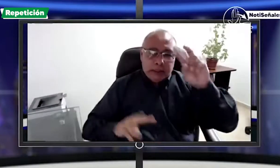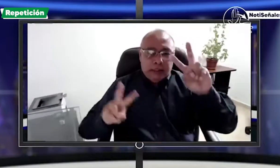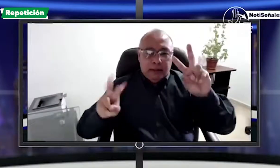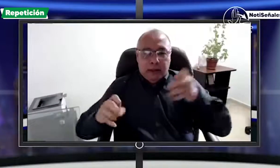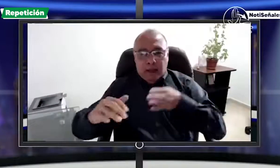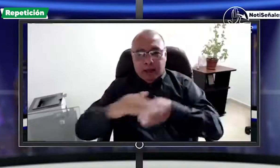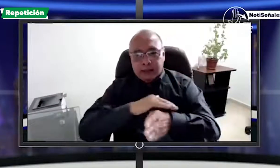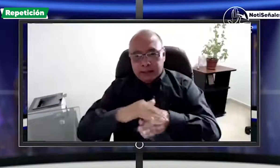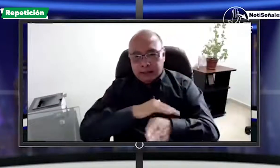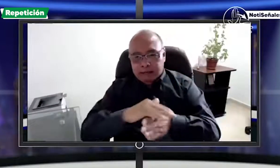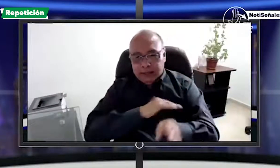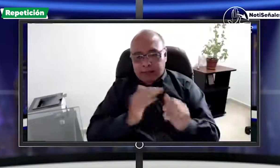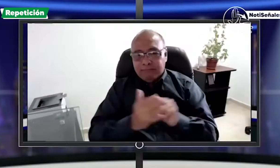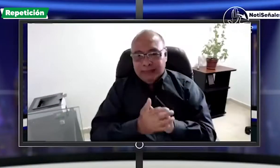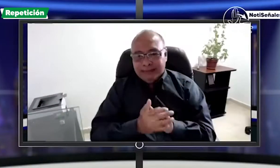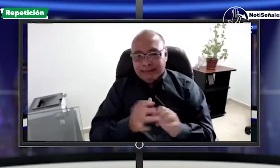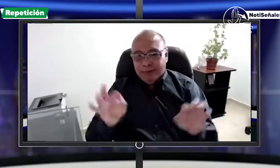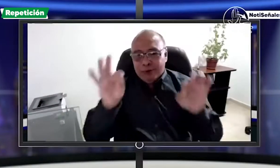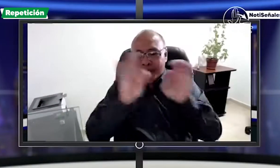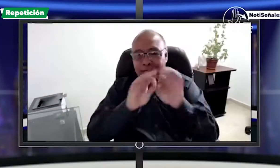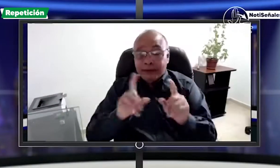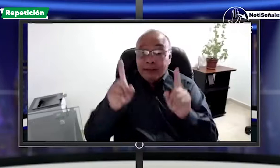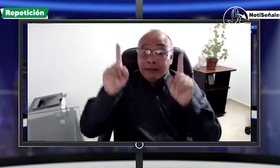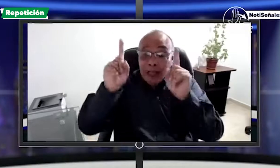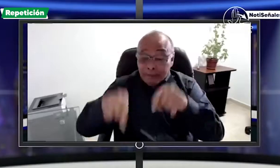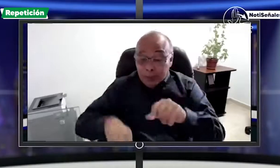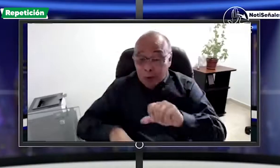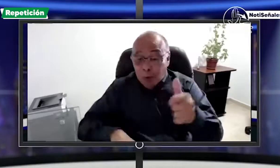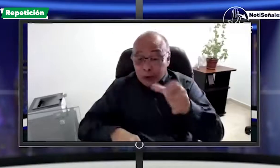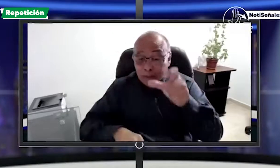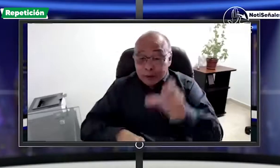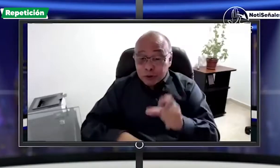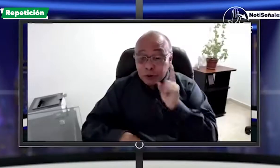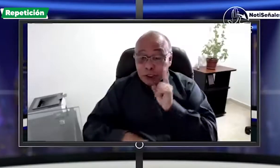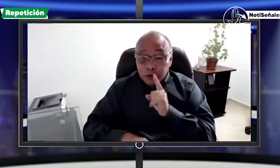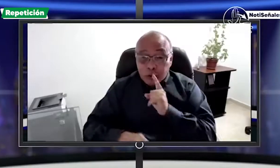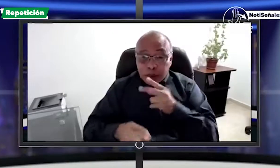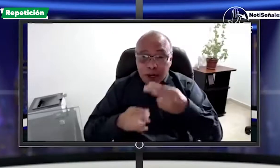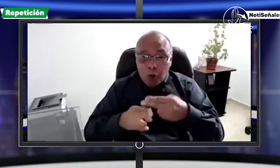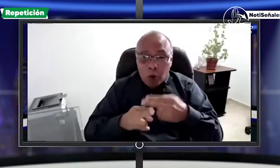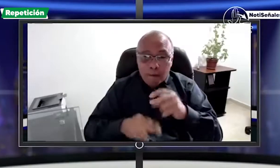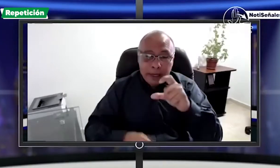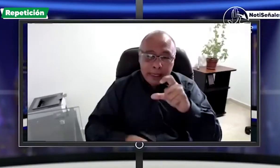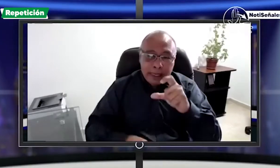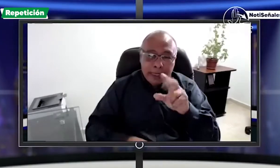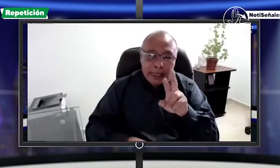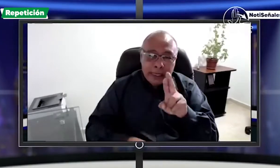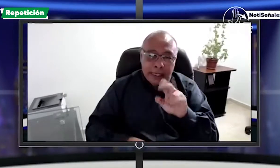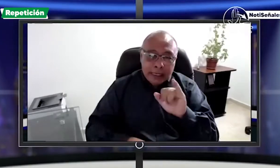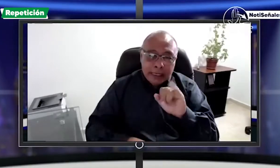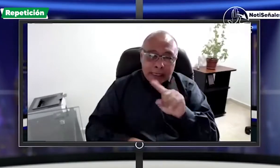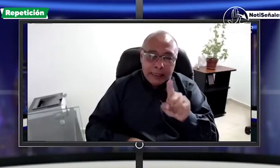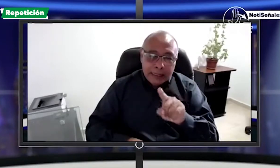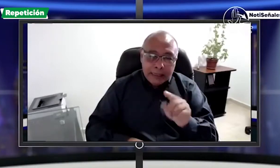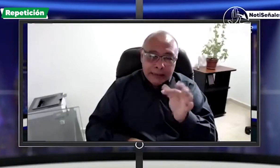Se Reúna A Las Personas Y Nosotros Pues Poder Replicar Este Conocimiento Sobre Temas De Accesibilidad